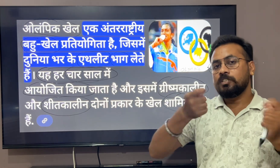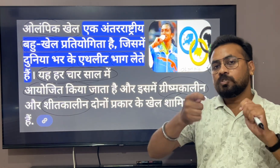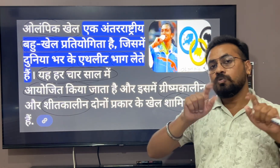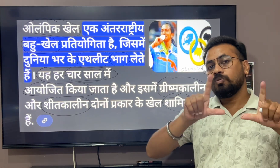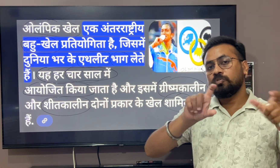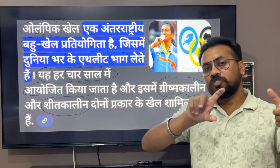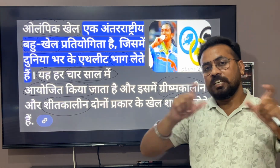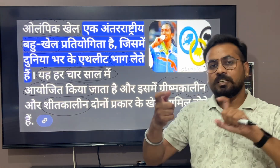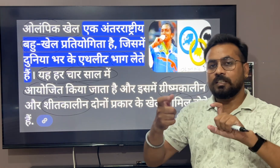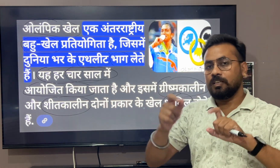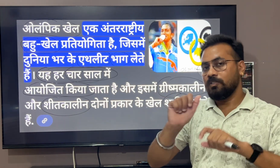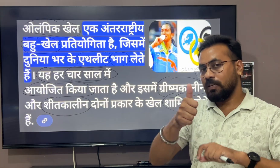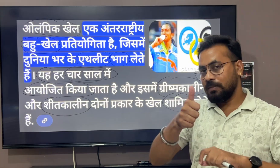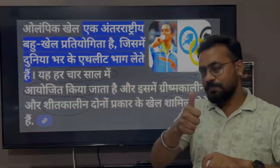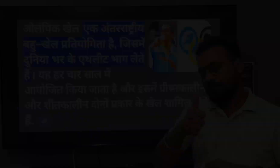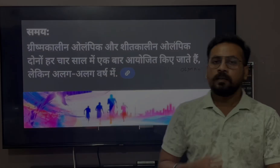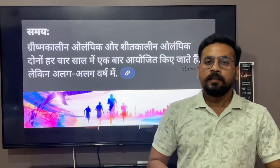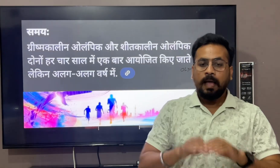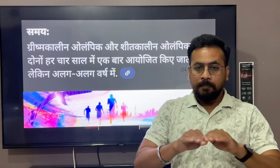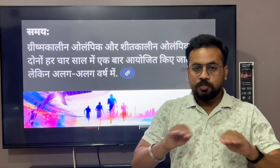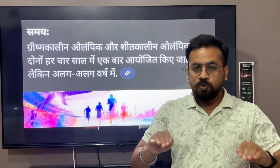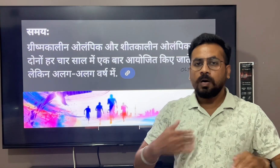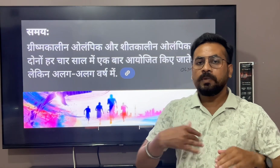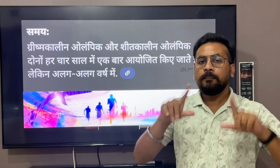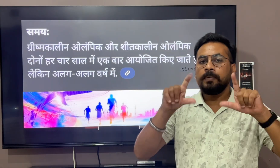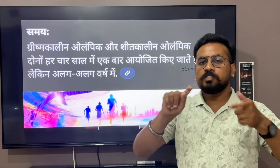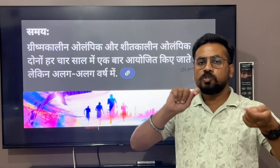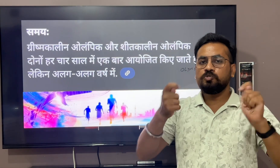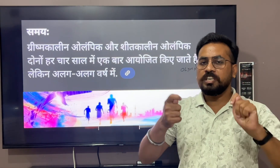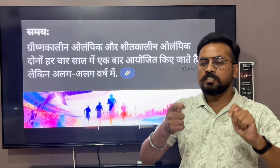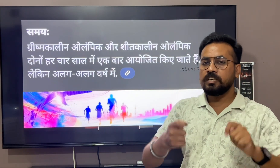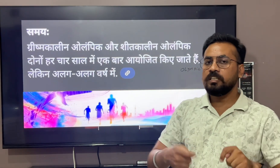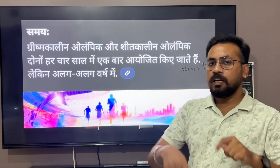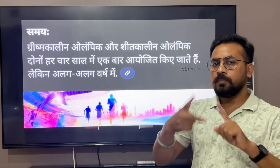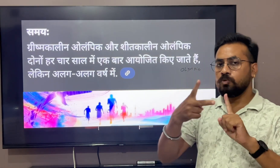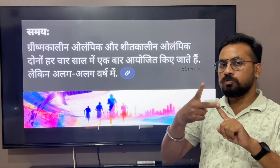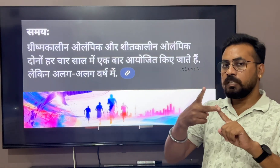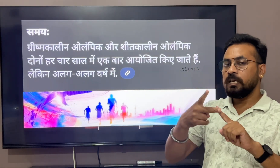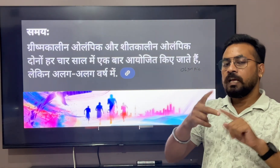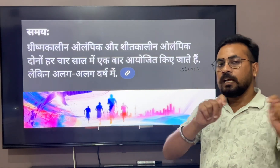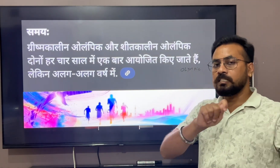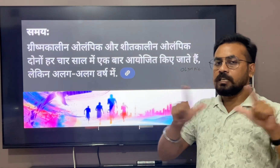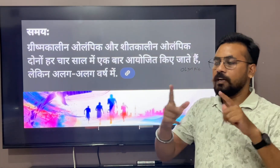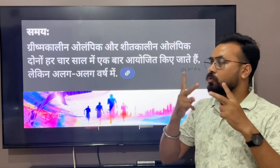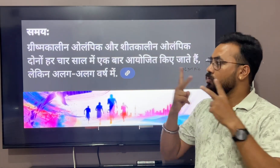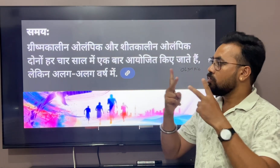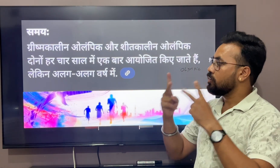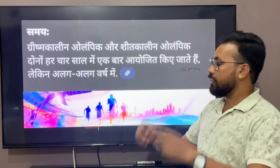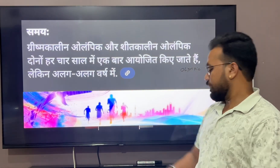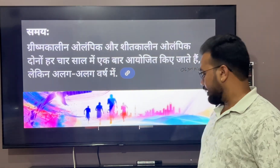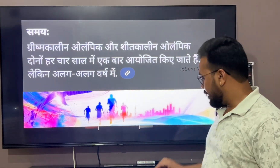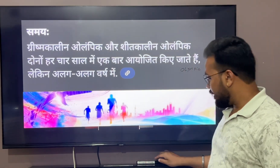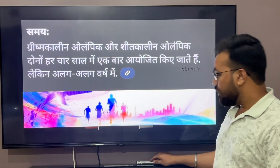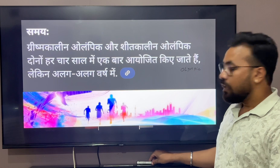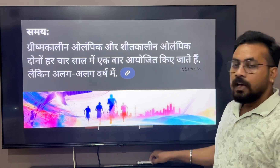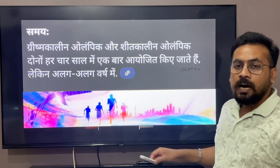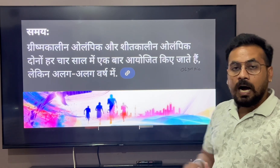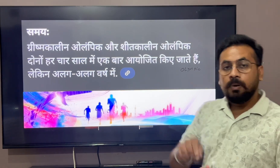को चेंज करते हैं, ओके बच्चों। हमने पिक्चर्स को चेंज कर दिया है, हमने दूसरी स्लाइड को देखेंगे, ठीक है। अब हम